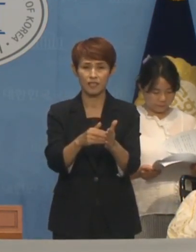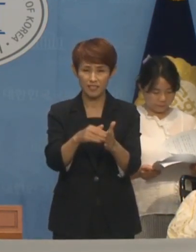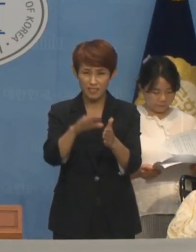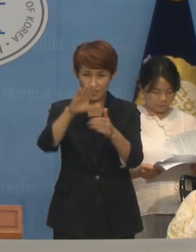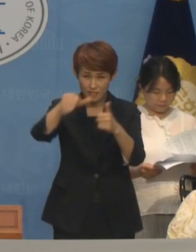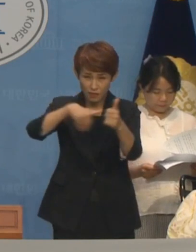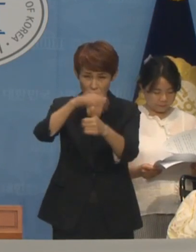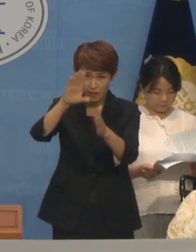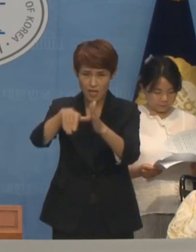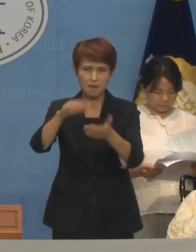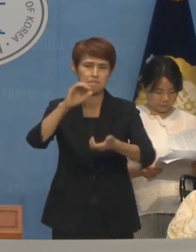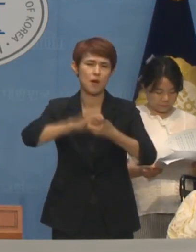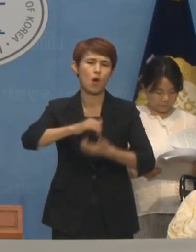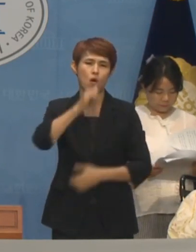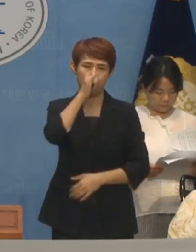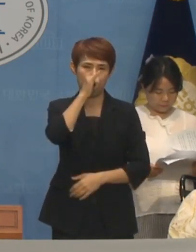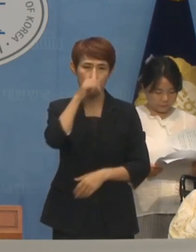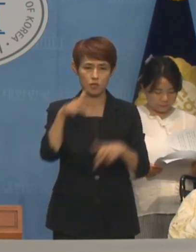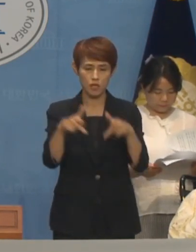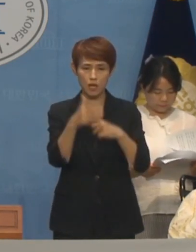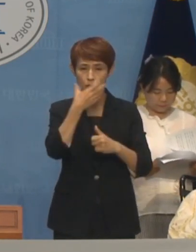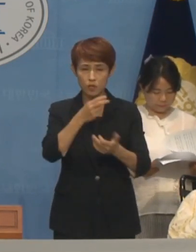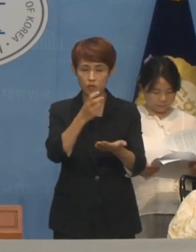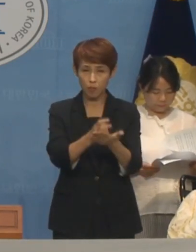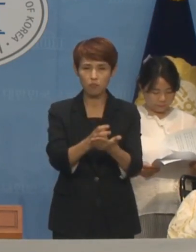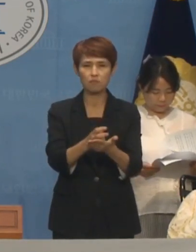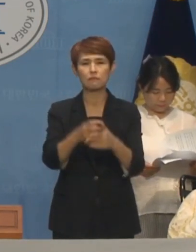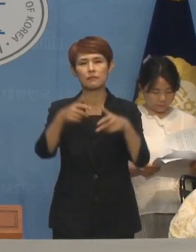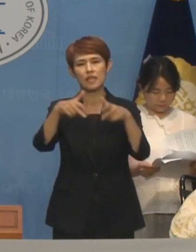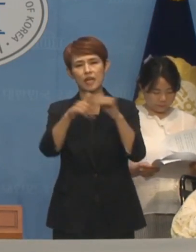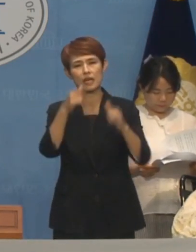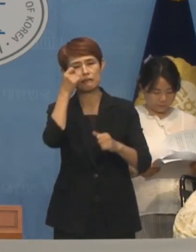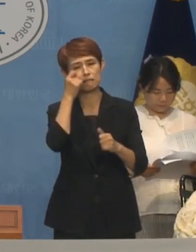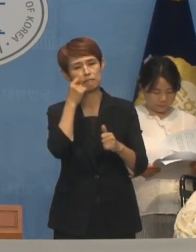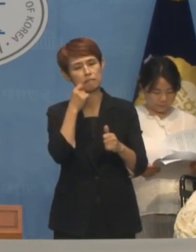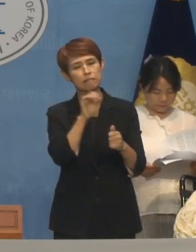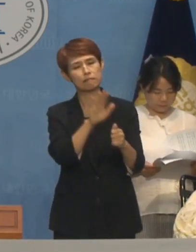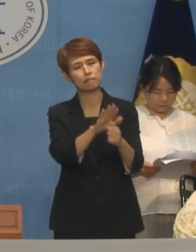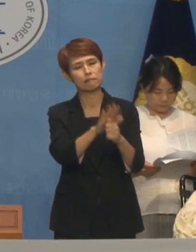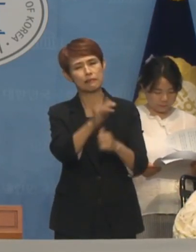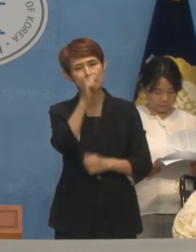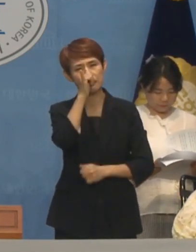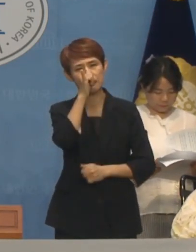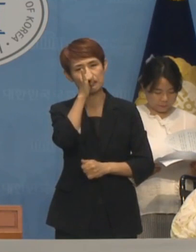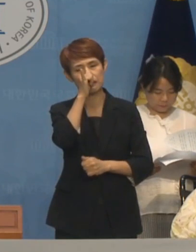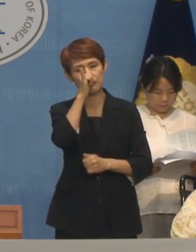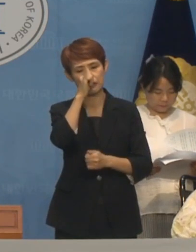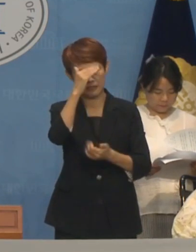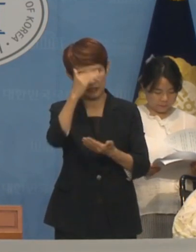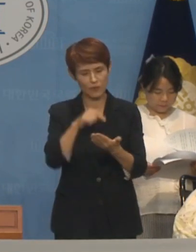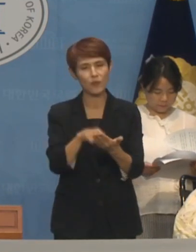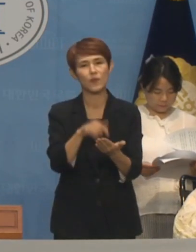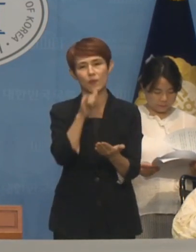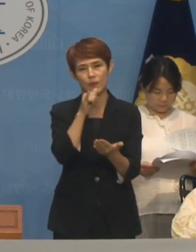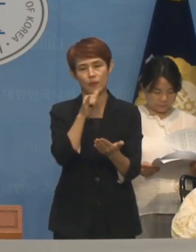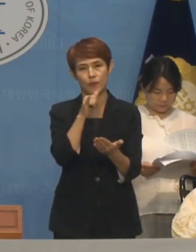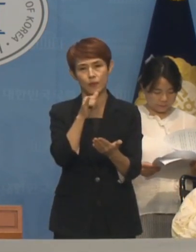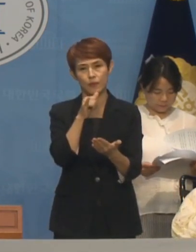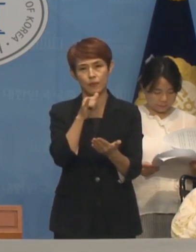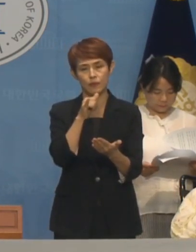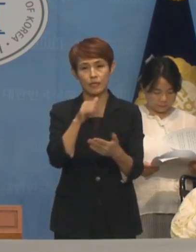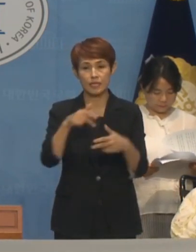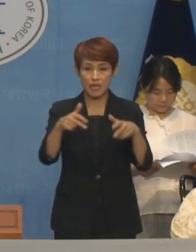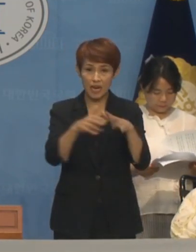인해 장애인 복지법에도 장애인에 대한 동정과 시혜의 전제가 그대로 남아있는 실정이다. 이로 인해